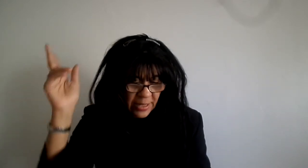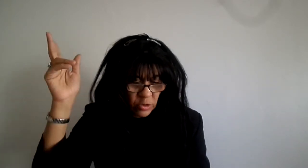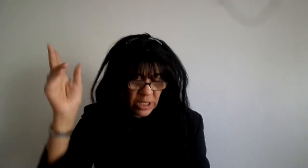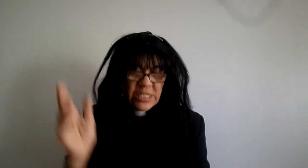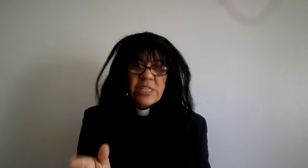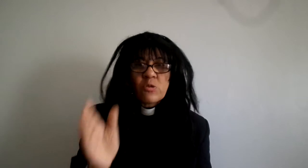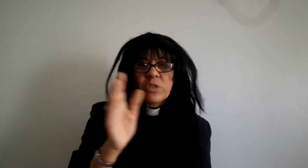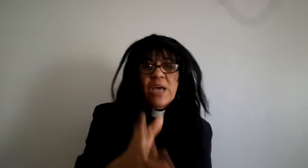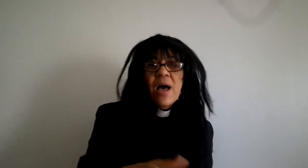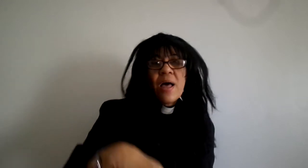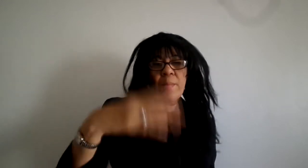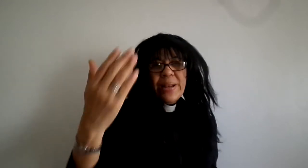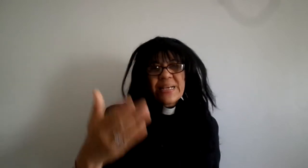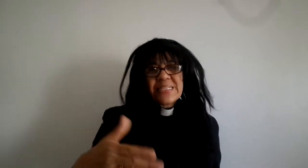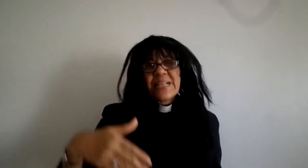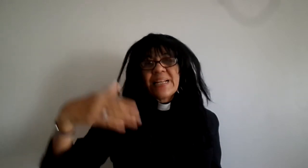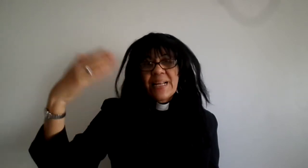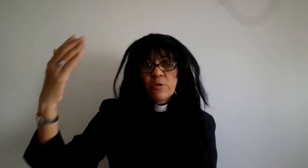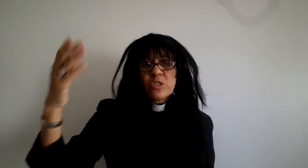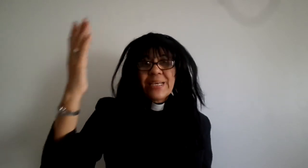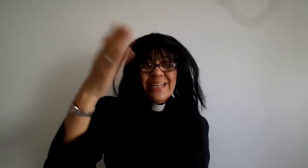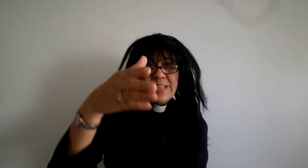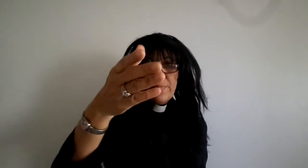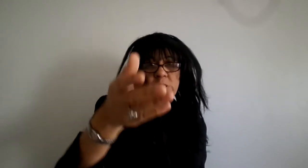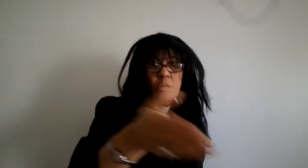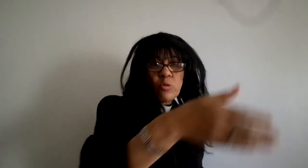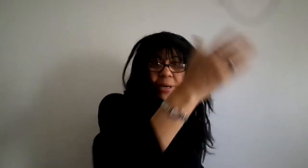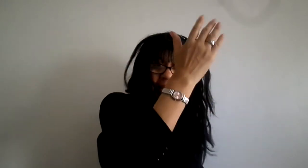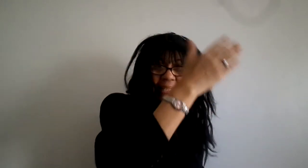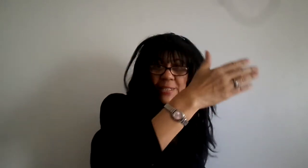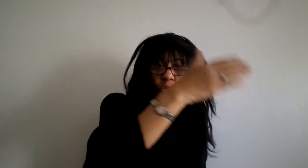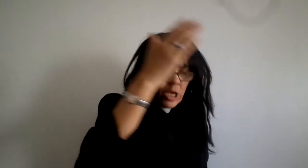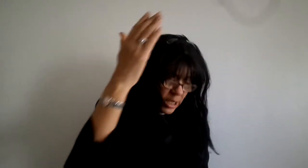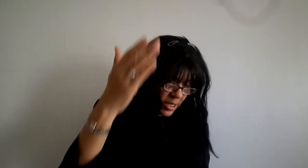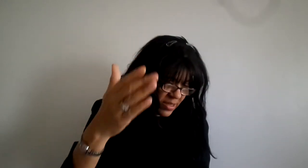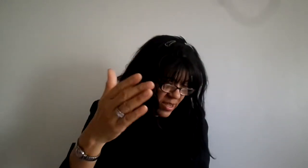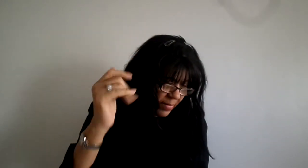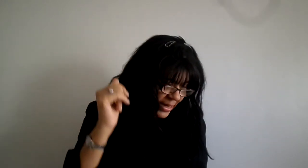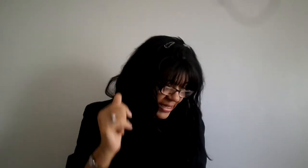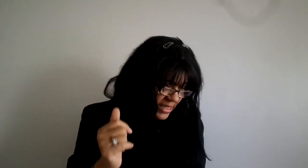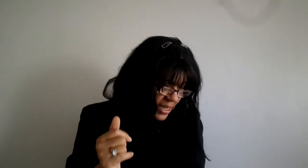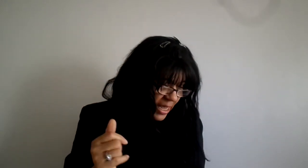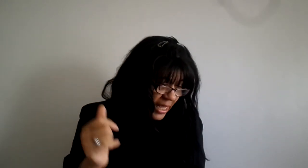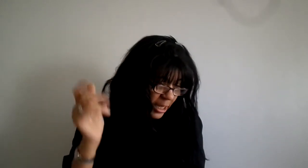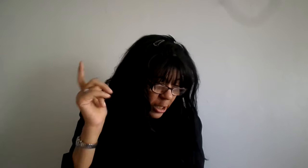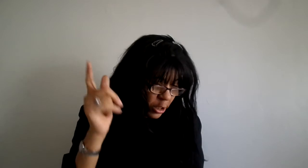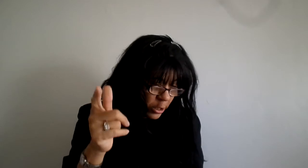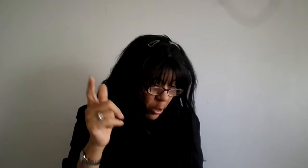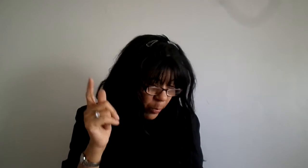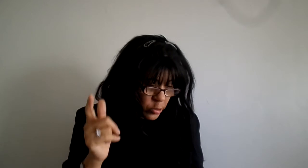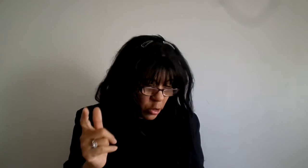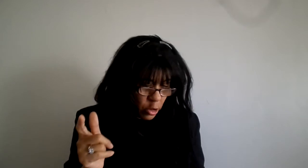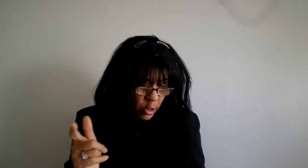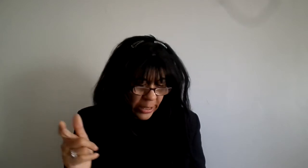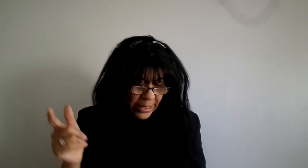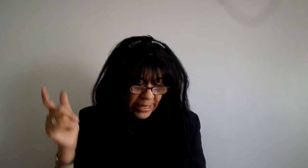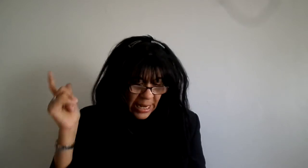noche. ¿Qué sí? Hizo un día para que saliera la noche y el día. Por eso es que tú ves que está de noche y de día, ¿verdad que sí? Y lo puso Dios en la